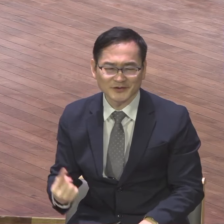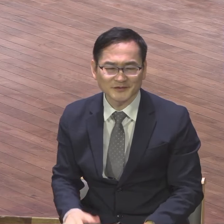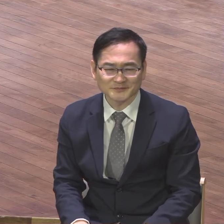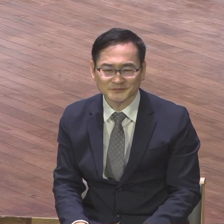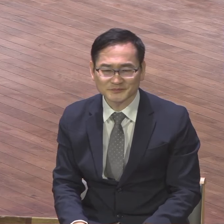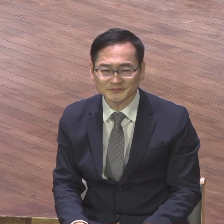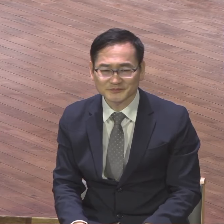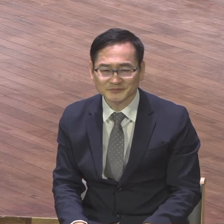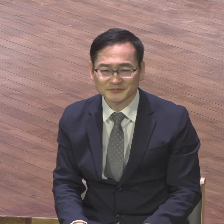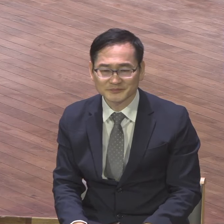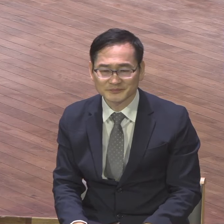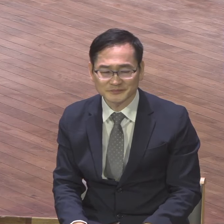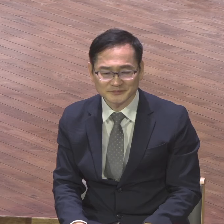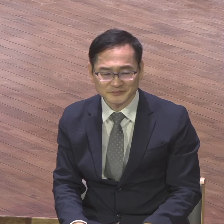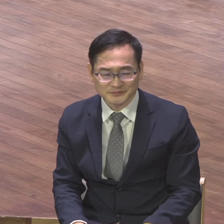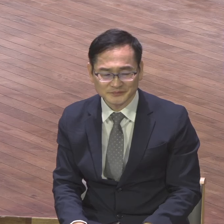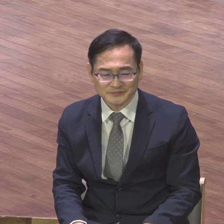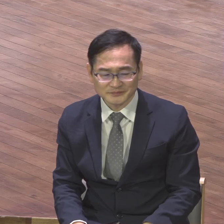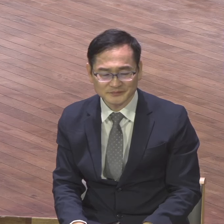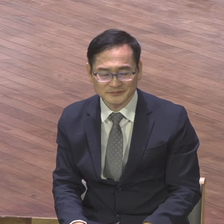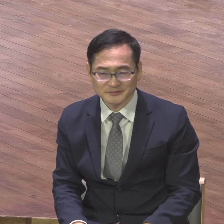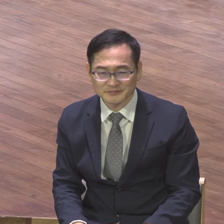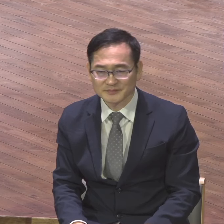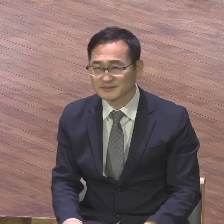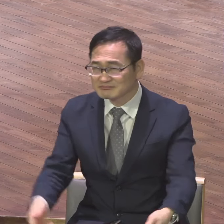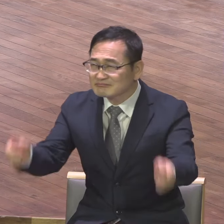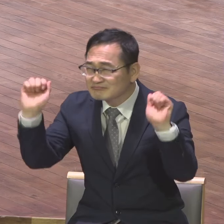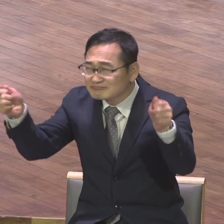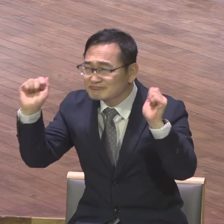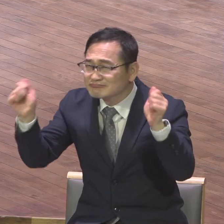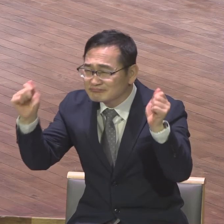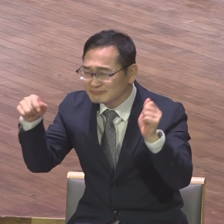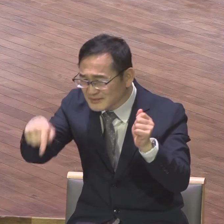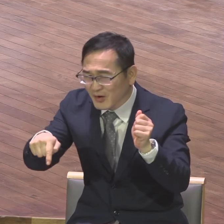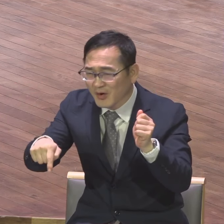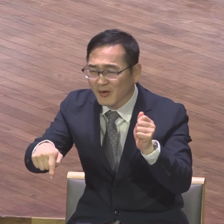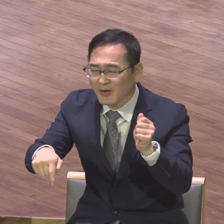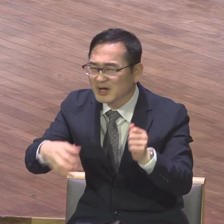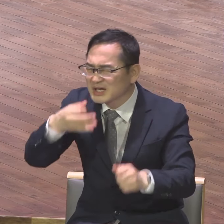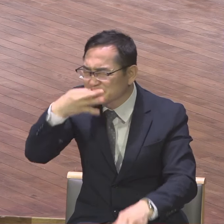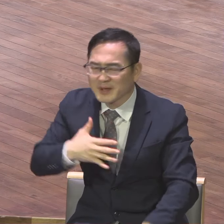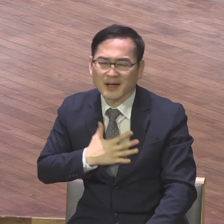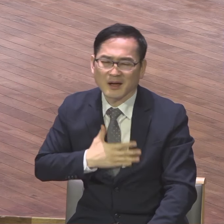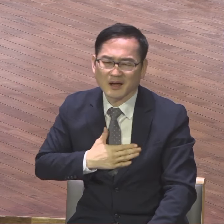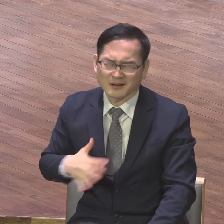그 다 뻥이거든. 그거 알아요. 이 저 무속인들 다 알아요. 얼마나 힘든지.